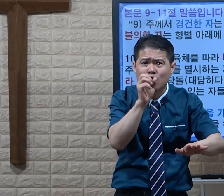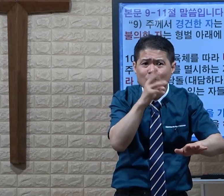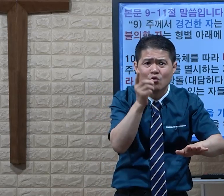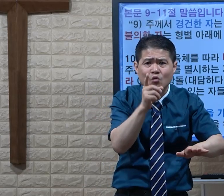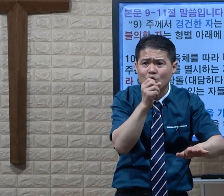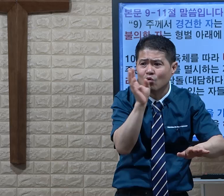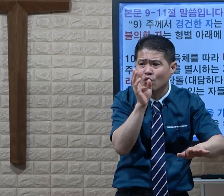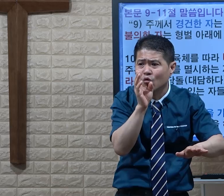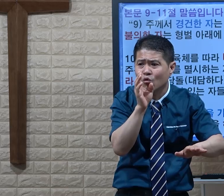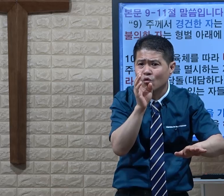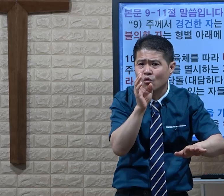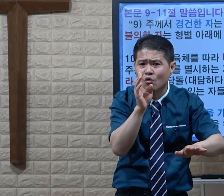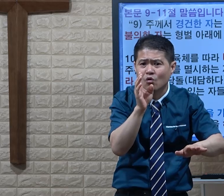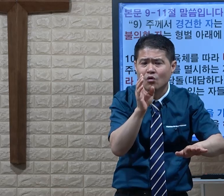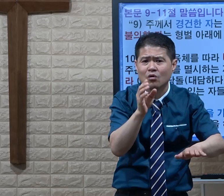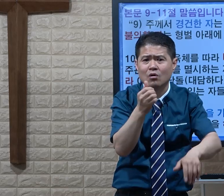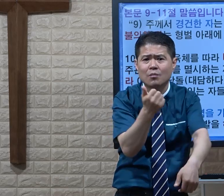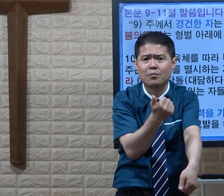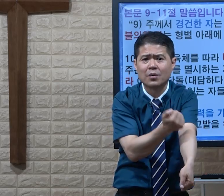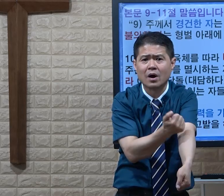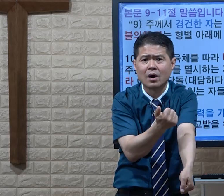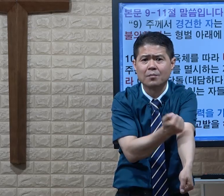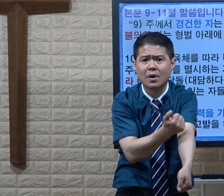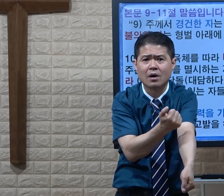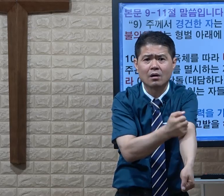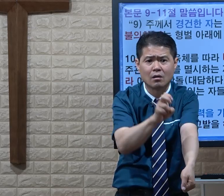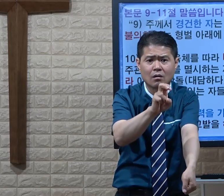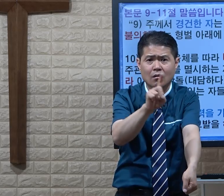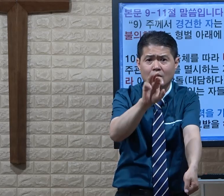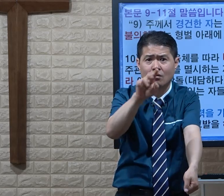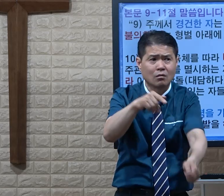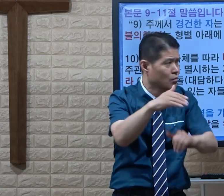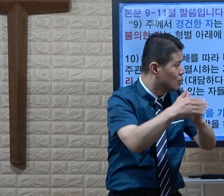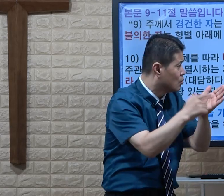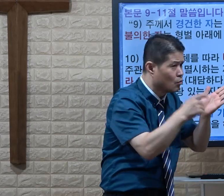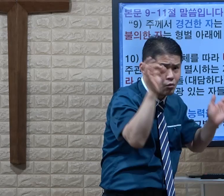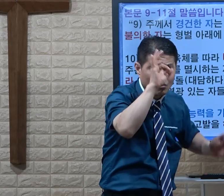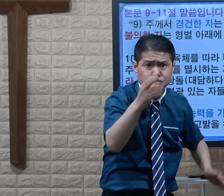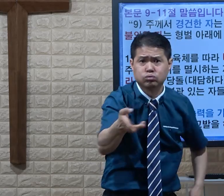요즘 급작스럽게 버리는 그런 마약과도 같은